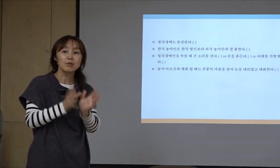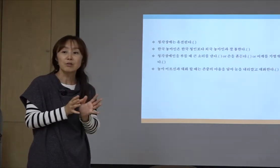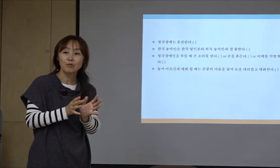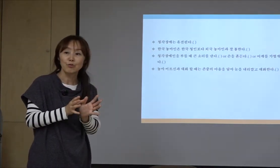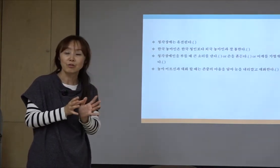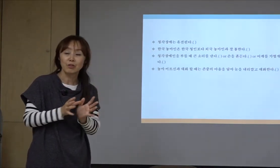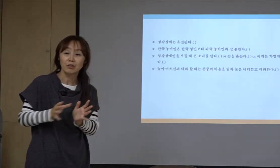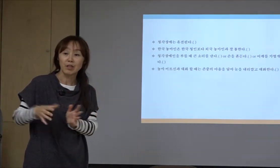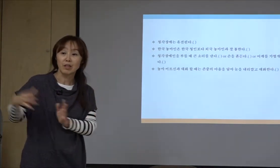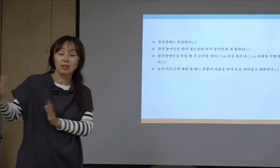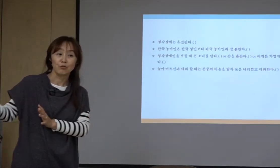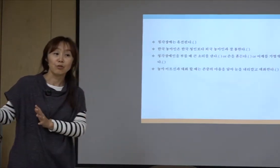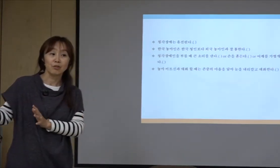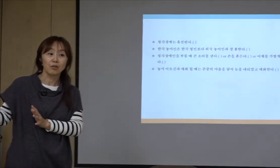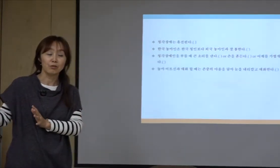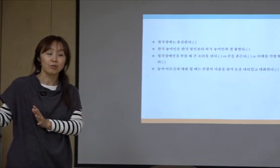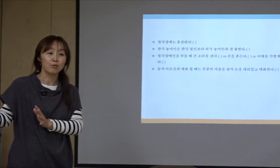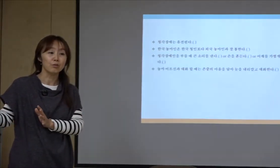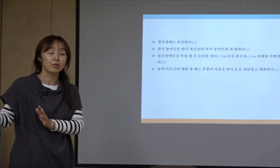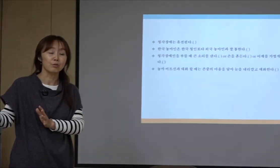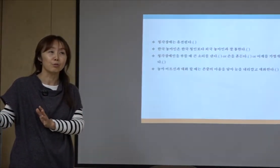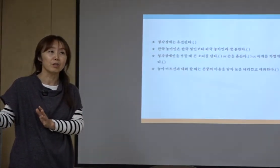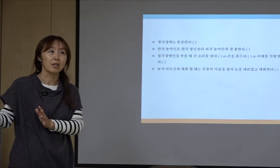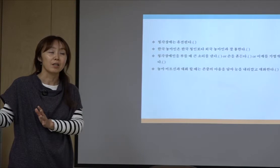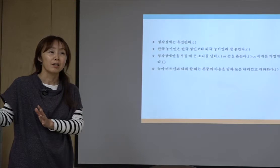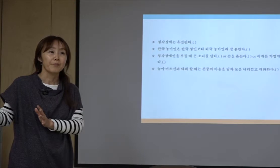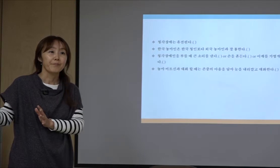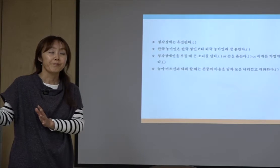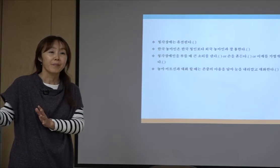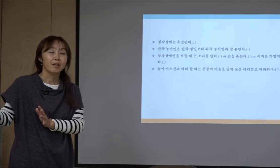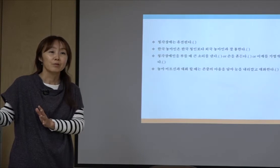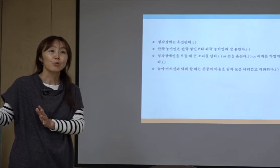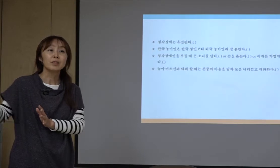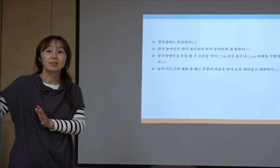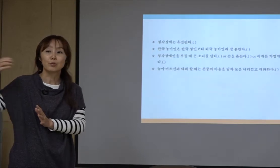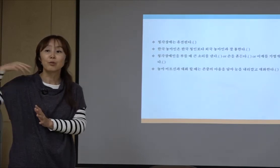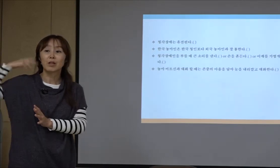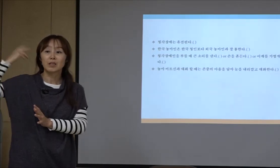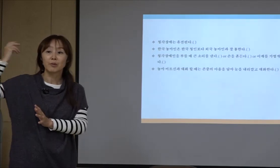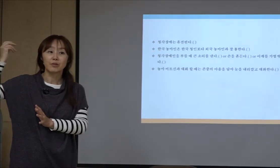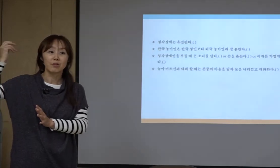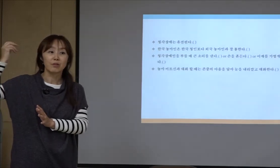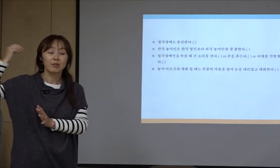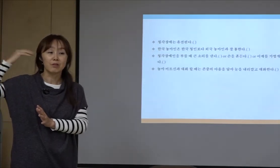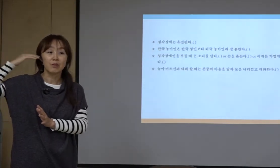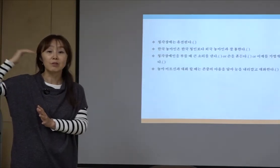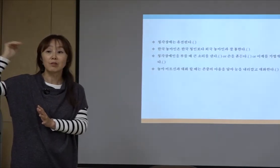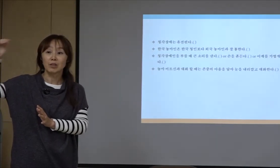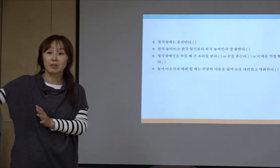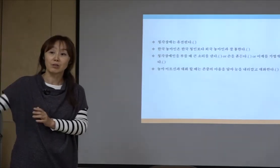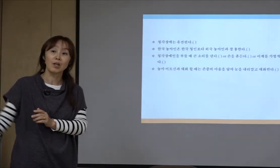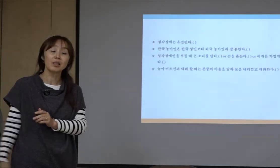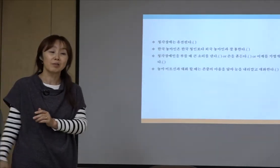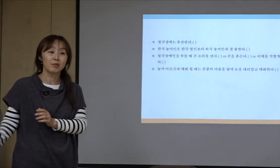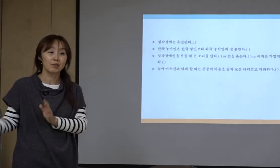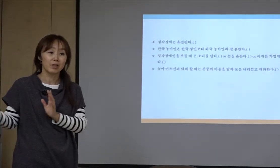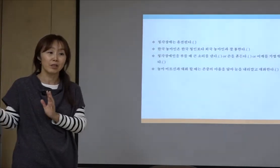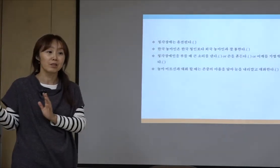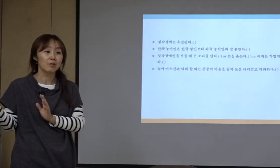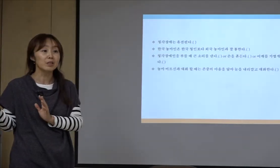후천성은 줄어들었는데 유전적인 건 늘고 그리고 또 이제 노인들 노령화되면서 청력이 이제 퇴화되면서 생기는